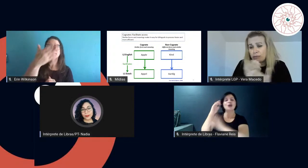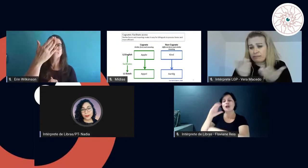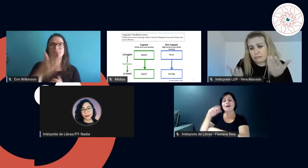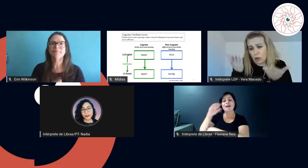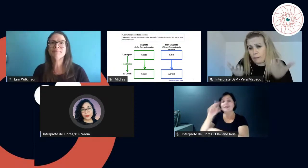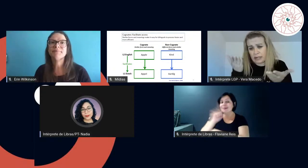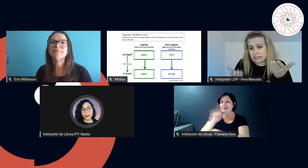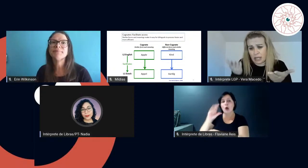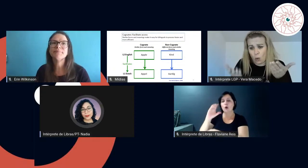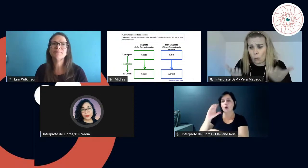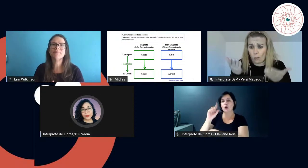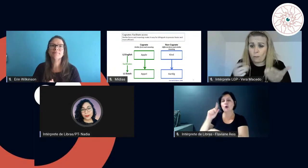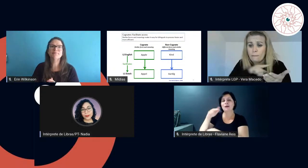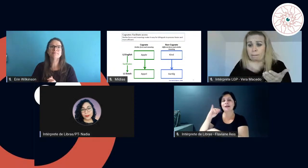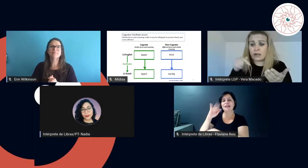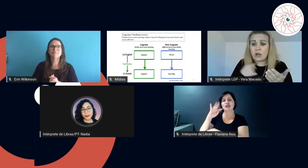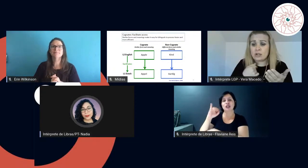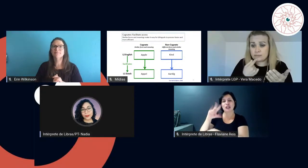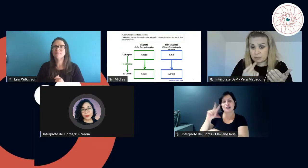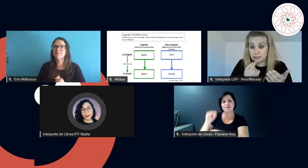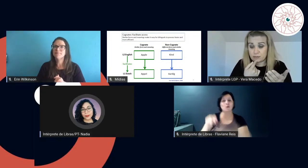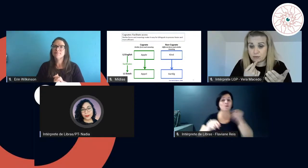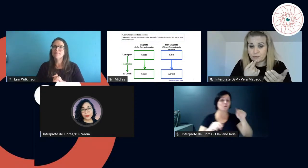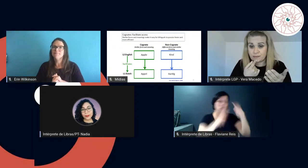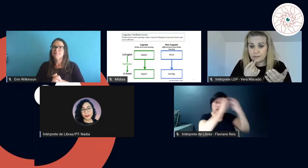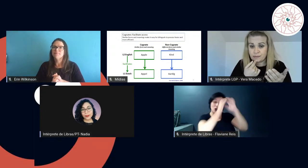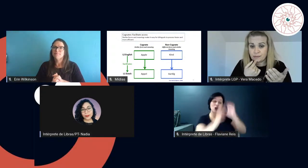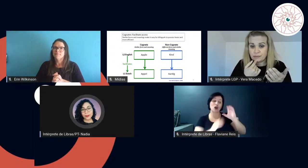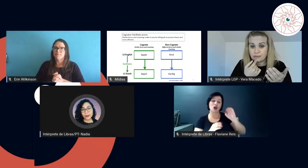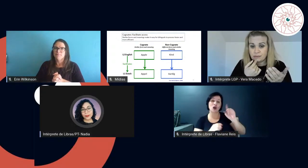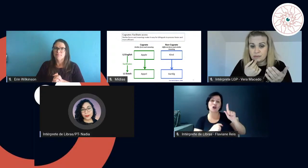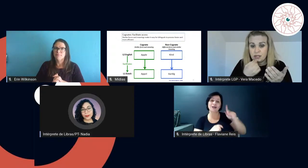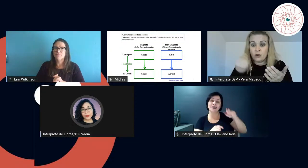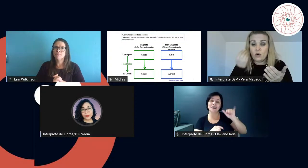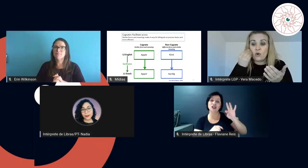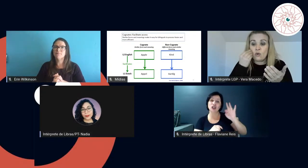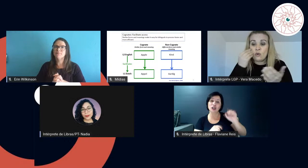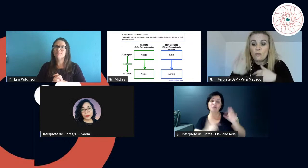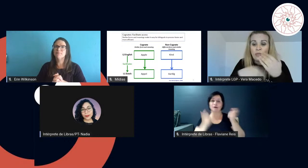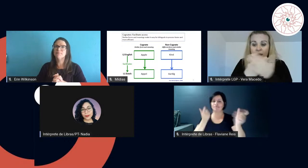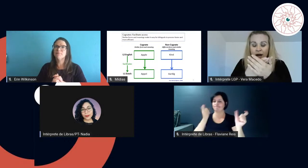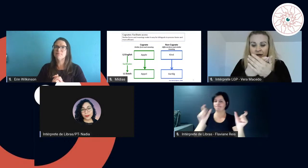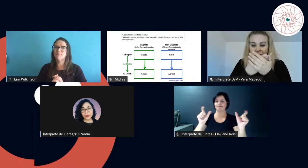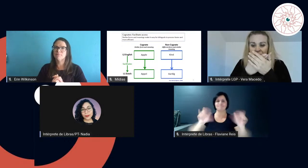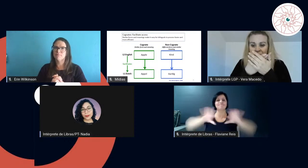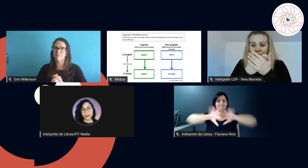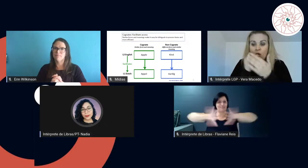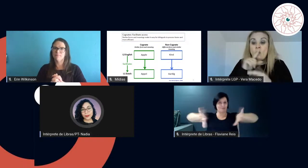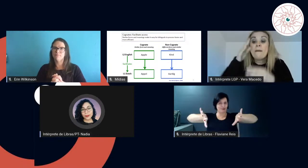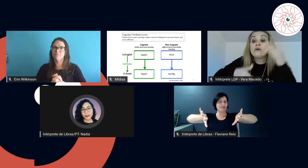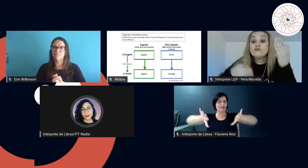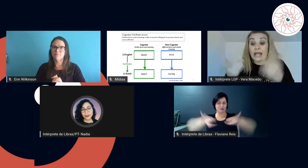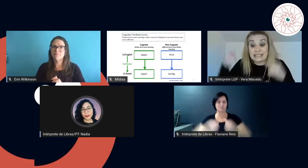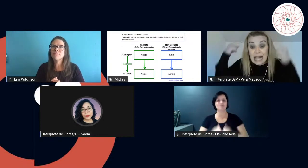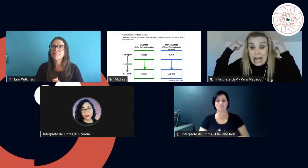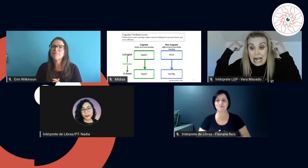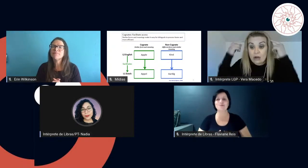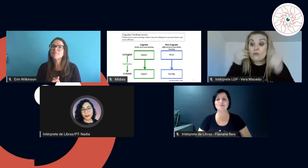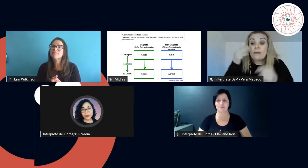comparação para entendermos como se dá esse